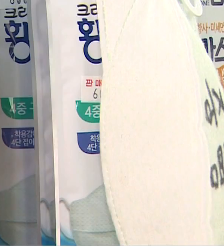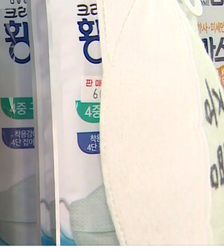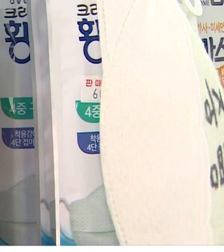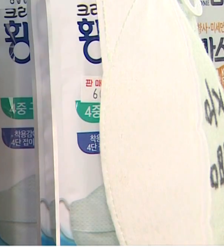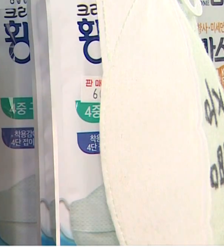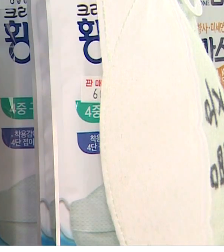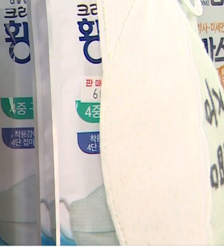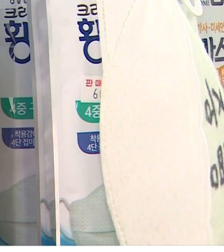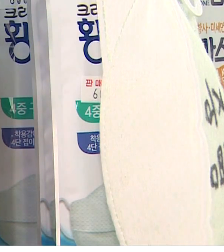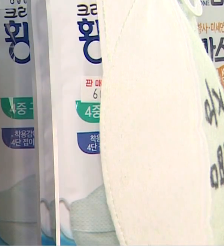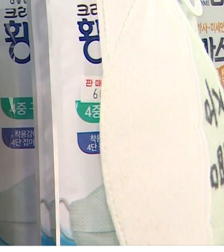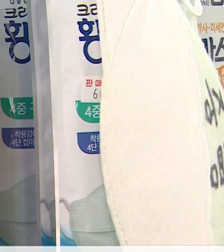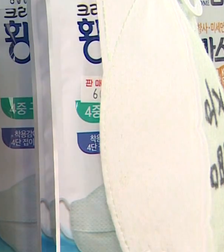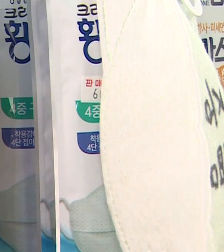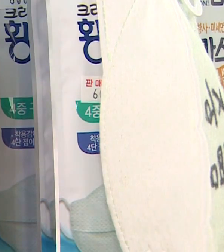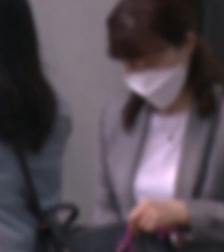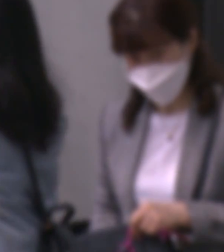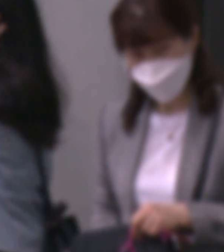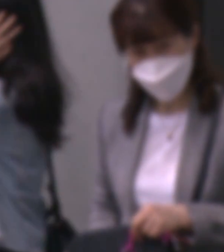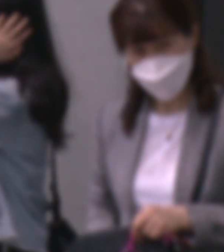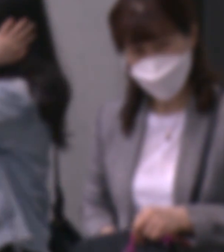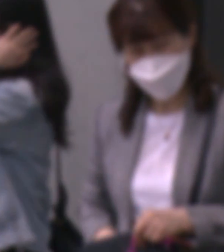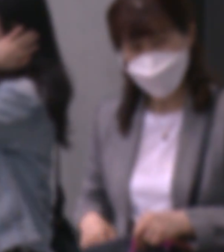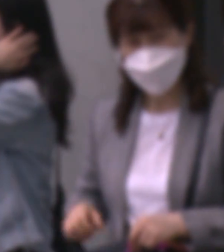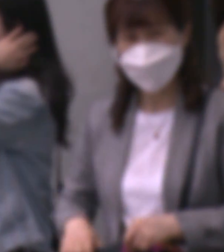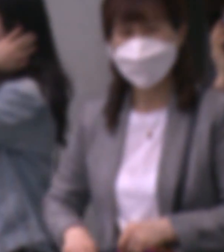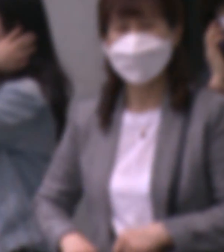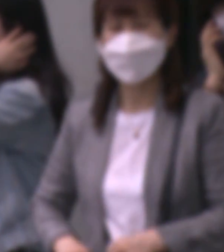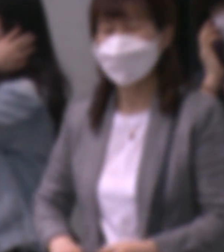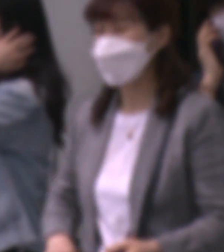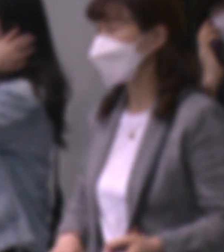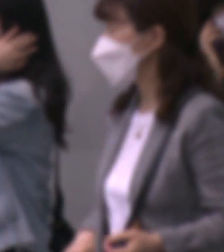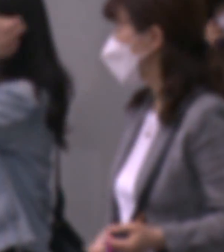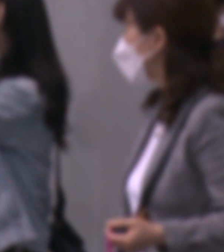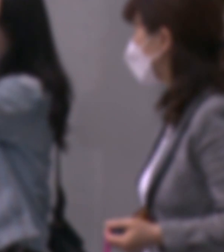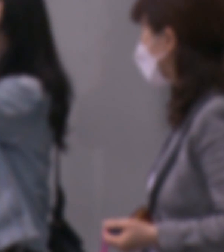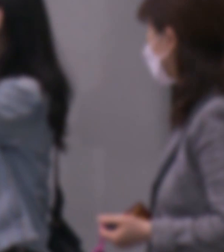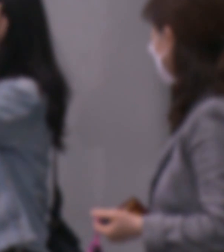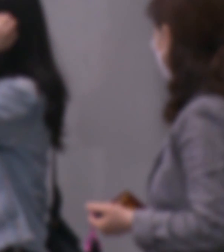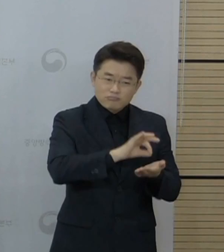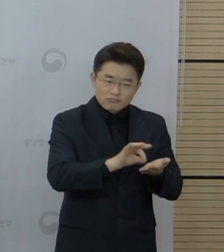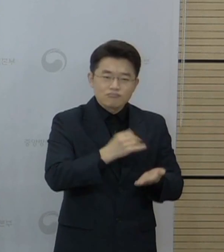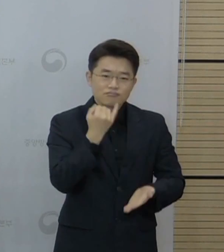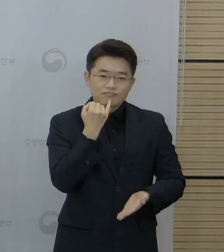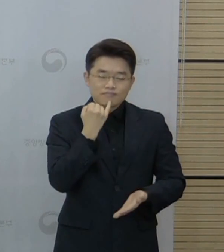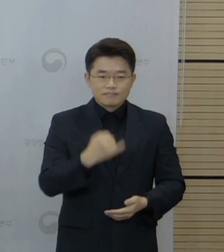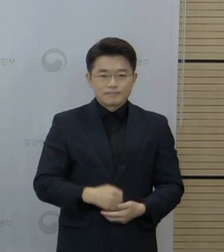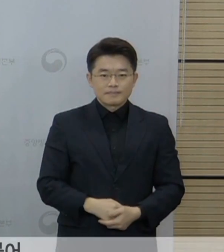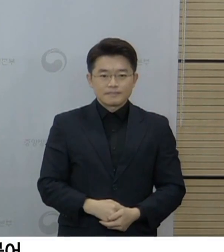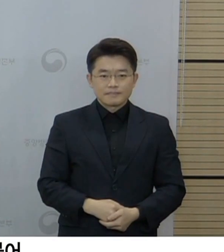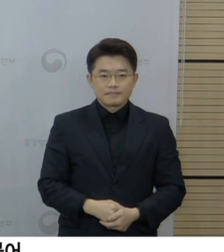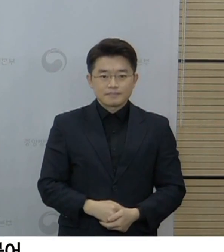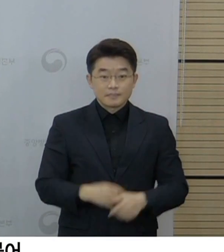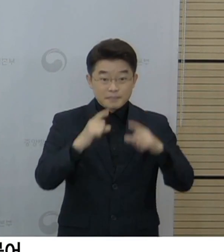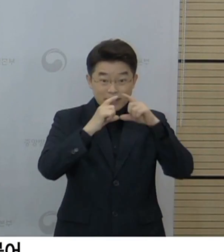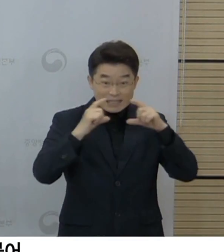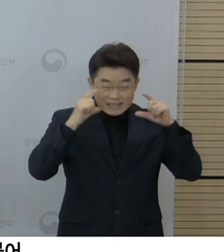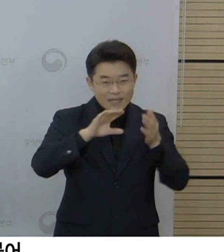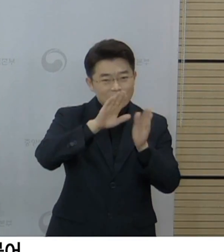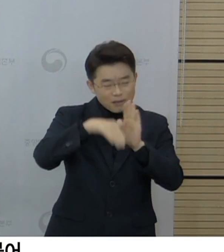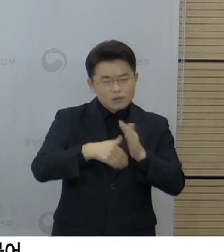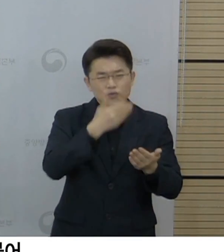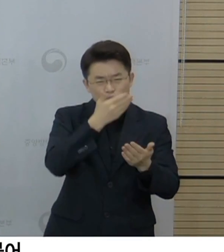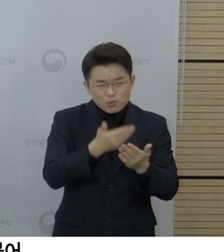효과적으로 차단하지만 더 중요한 건 늘 착용하는 거라고 강조합니다. 마스크 착용에 있어서 중요한